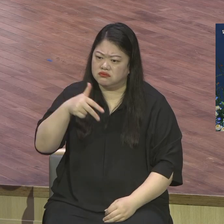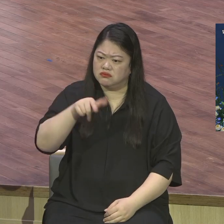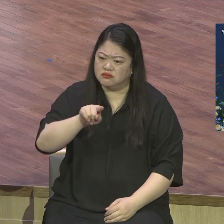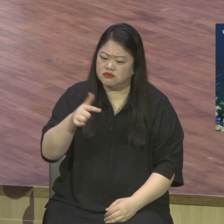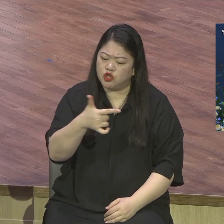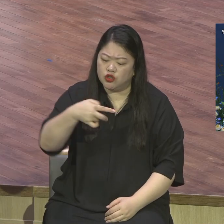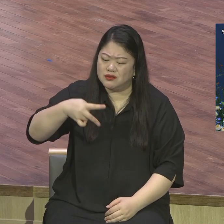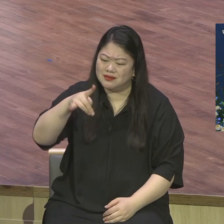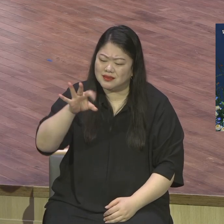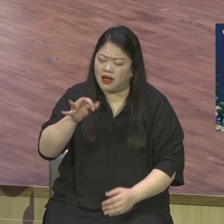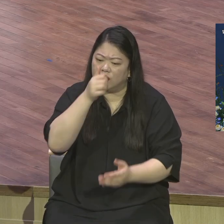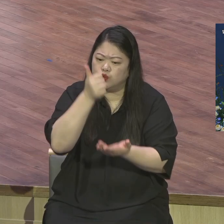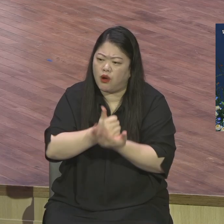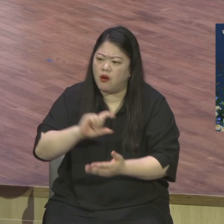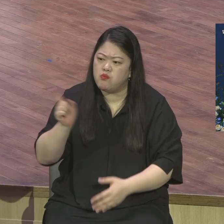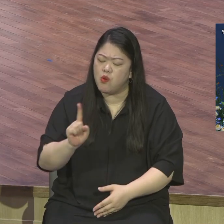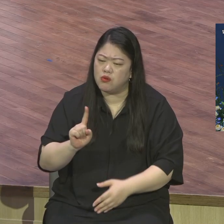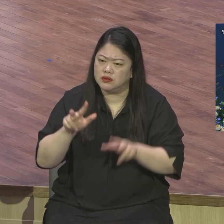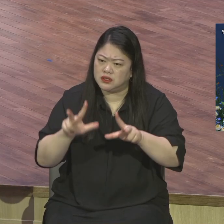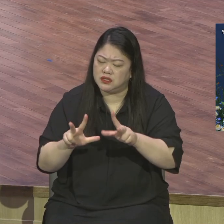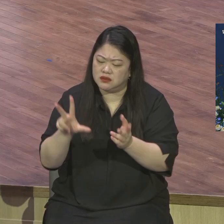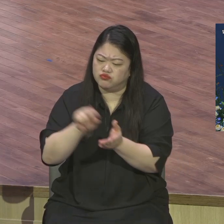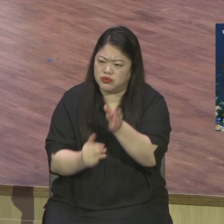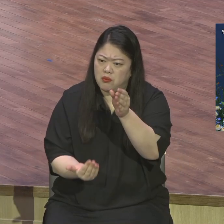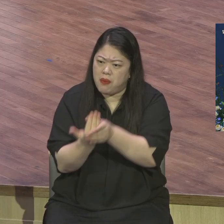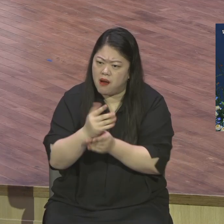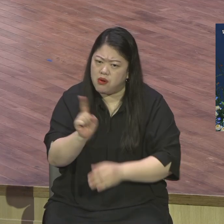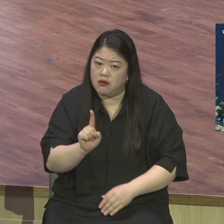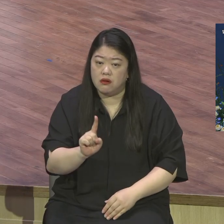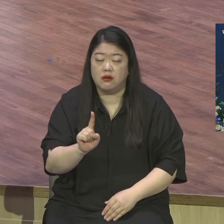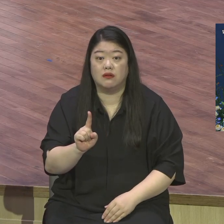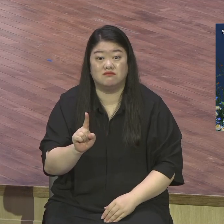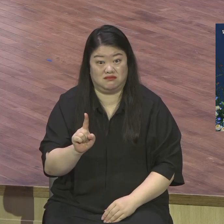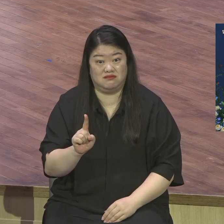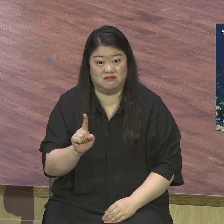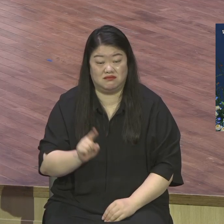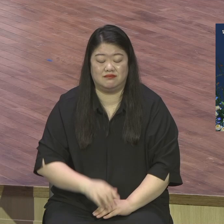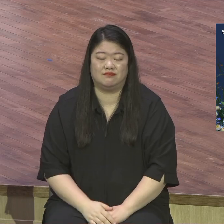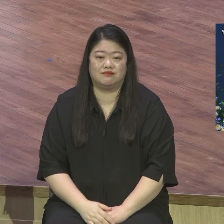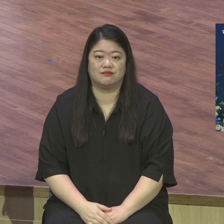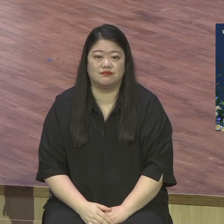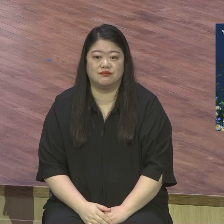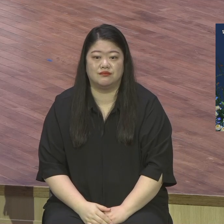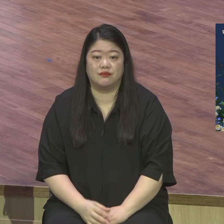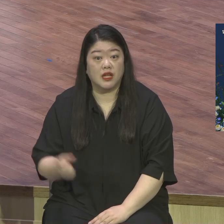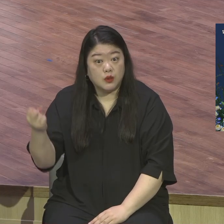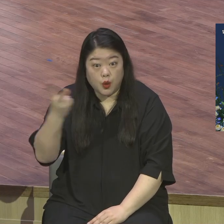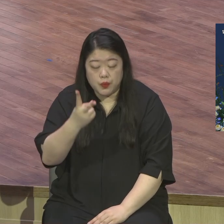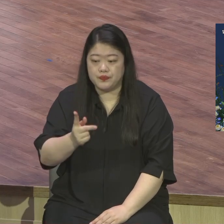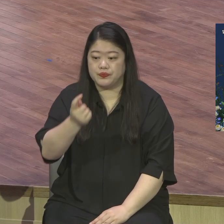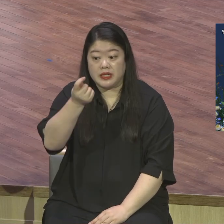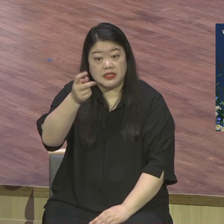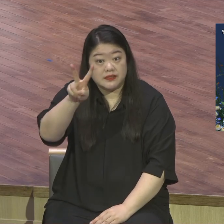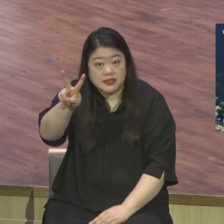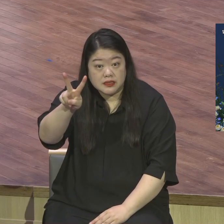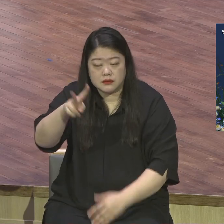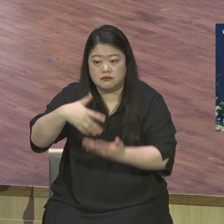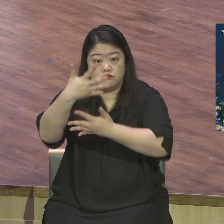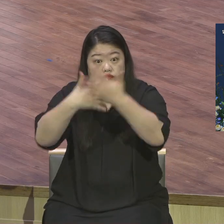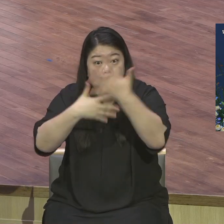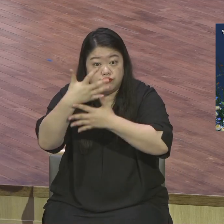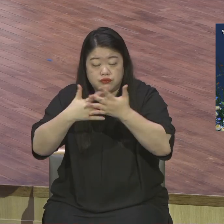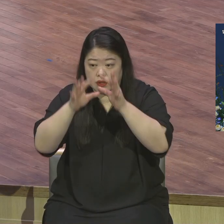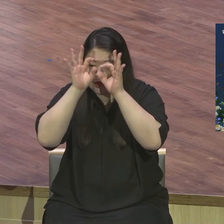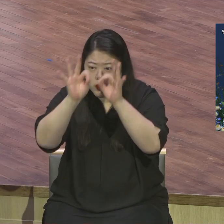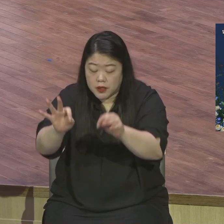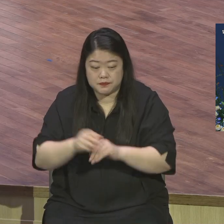전생에 그런 단어를 쓰죠. 그리고 방송도 보면 방송매체들도 이런 질문을